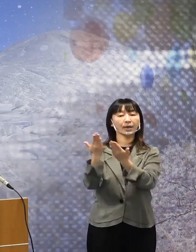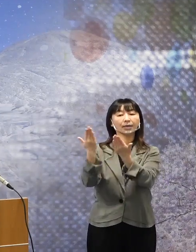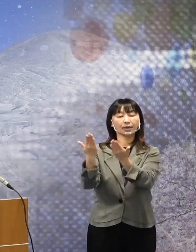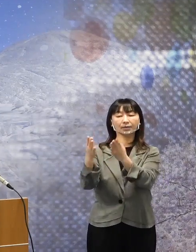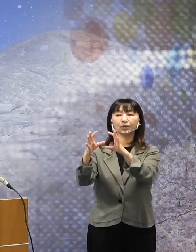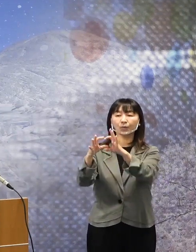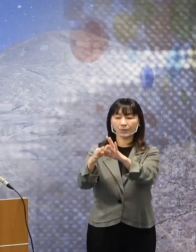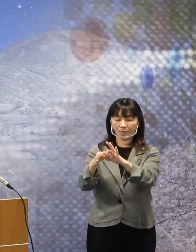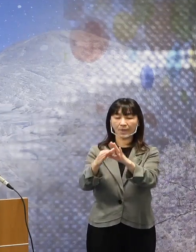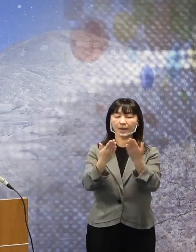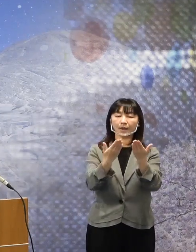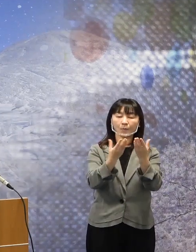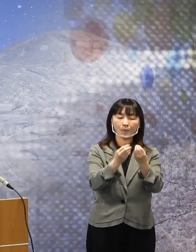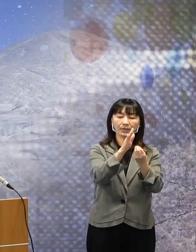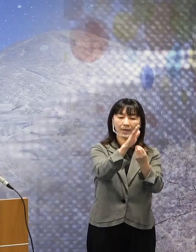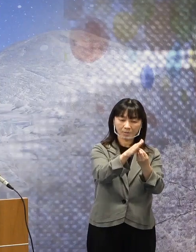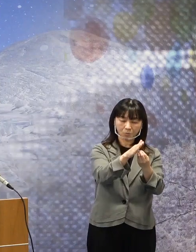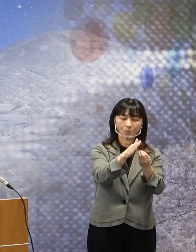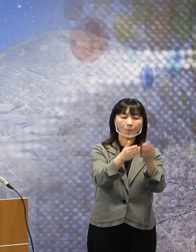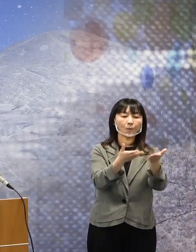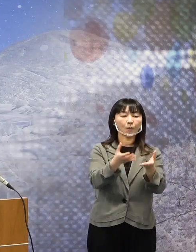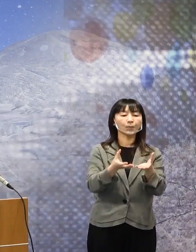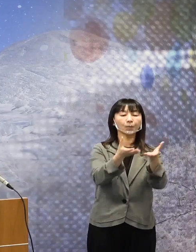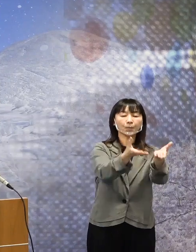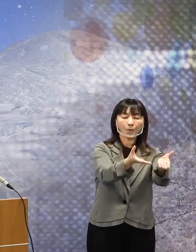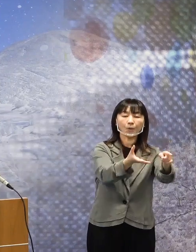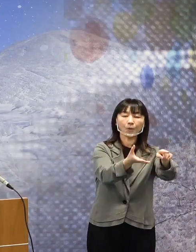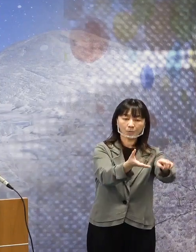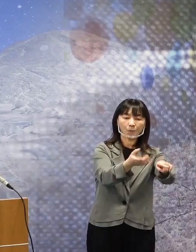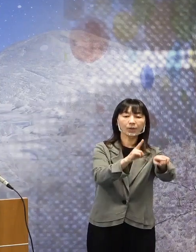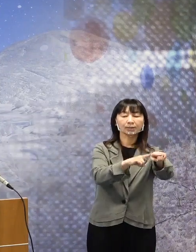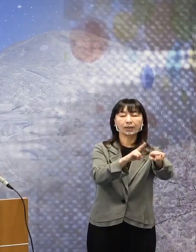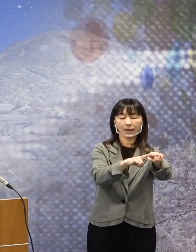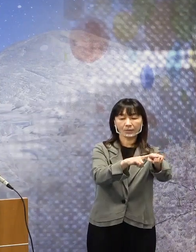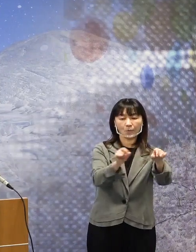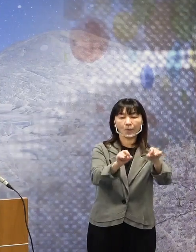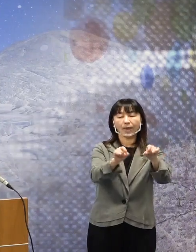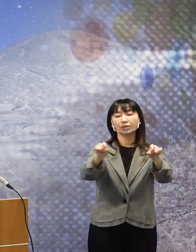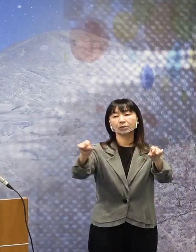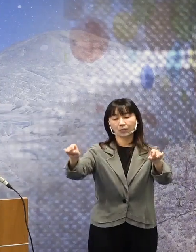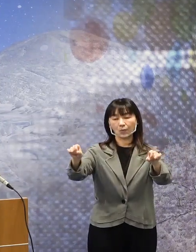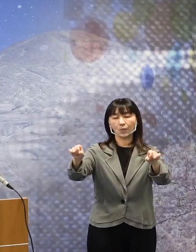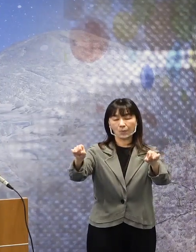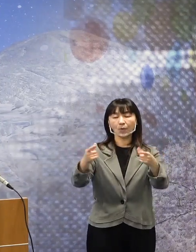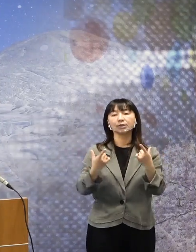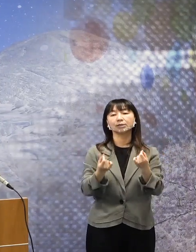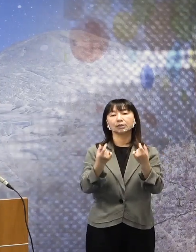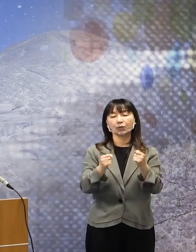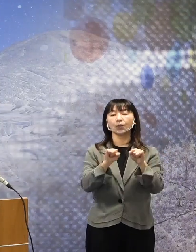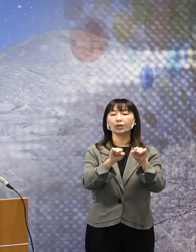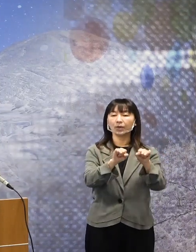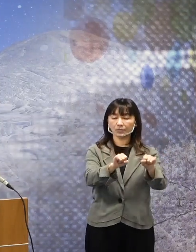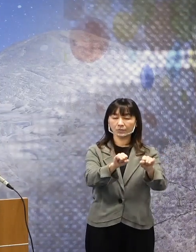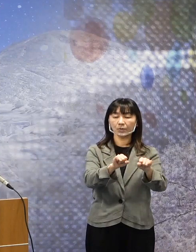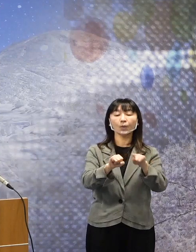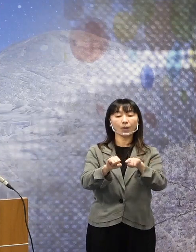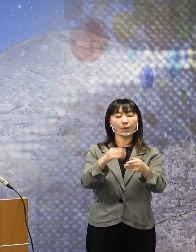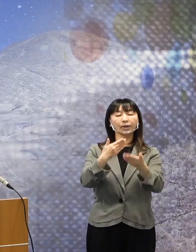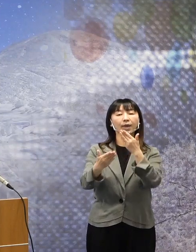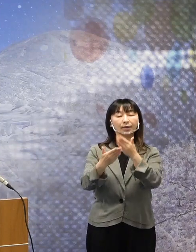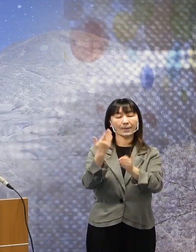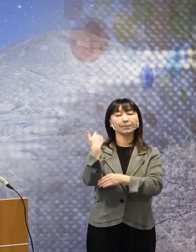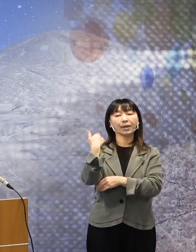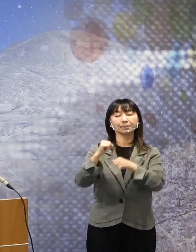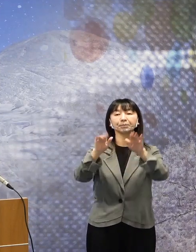ここを児童会にという方はお預けできるような、やはり時間延長、ここを児童会との接続もちゃんと取る、これは経験があるからできること